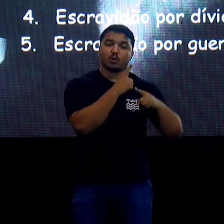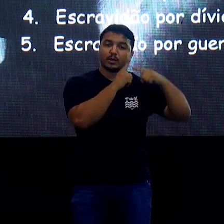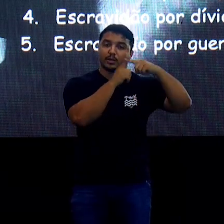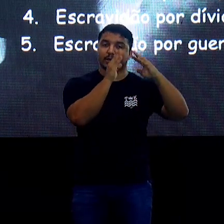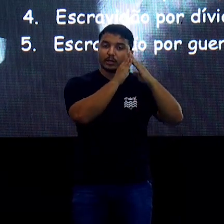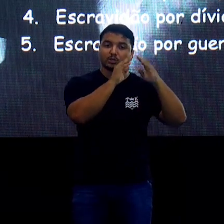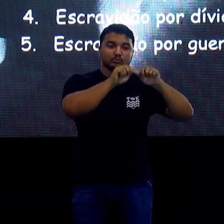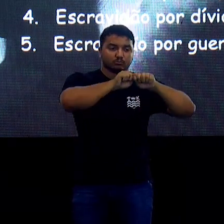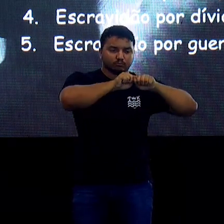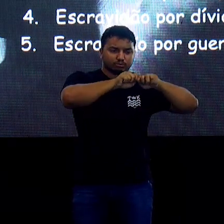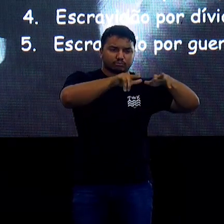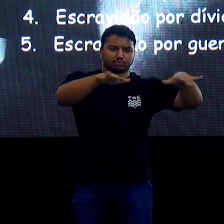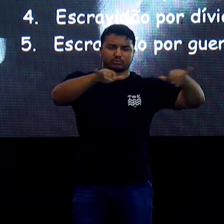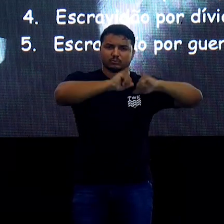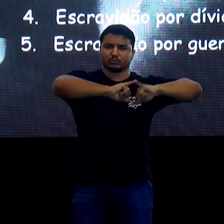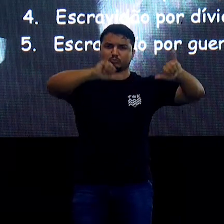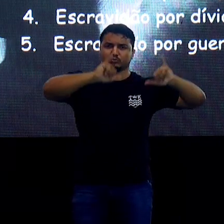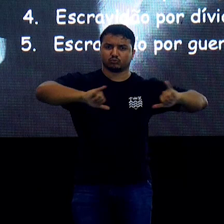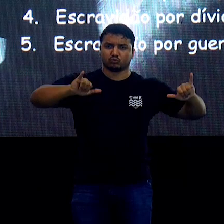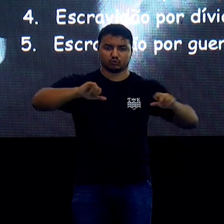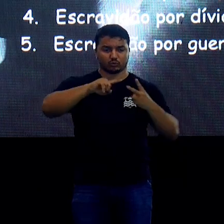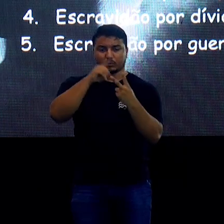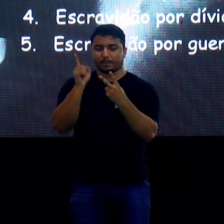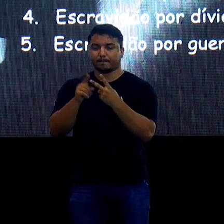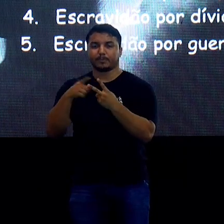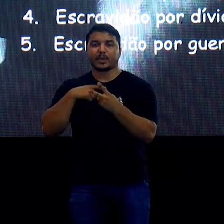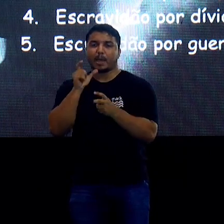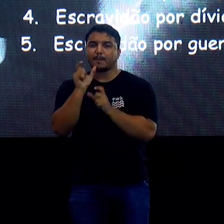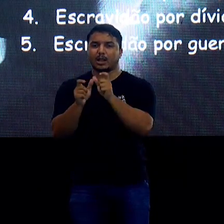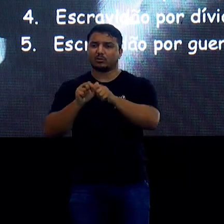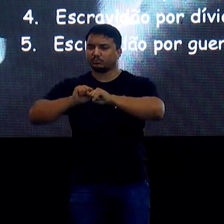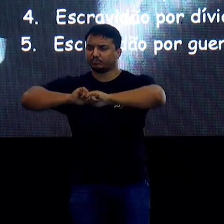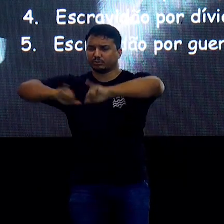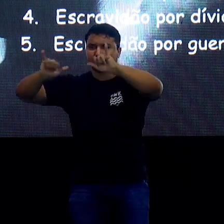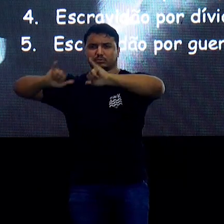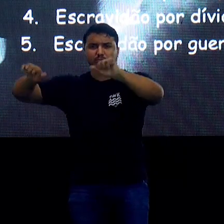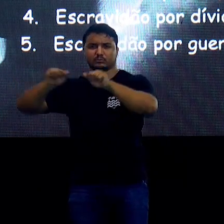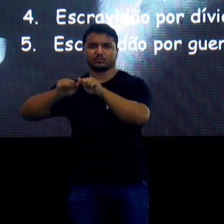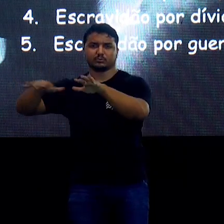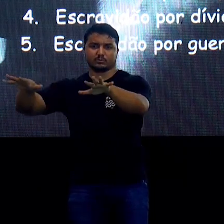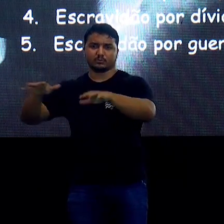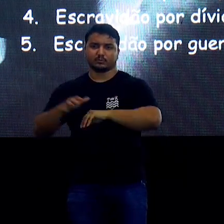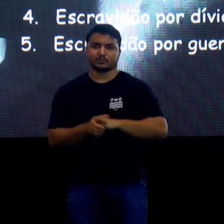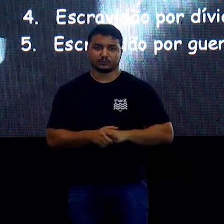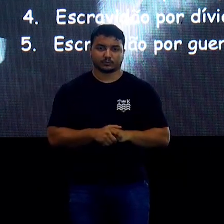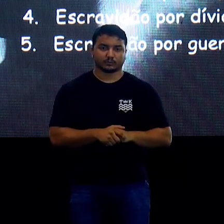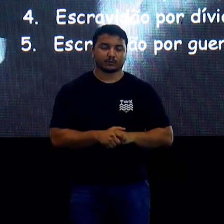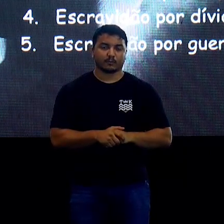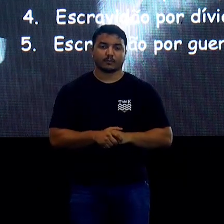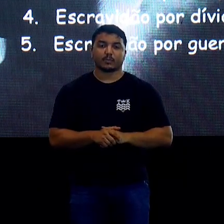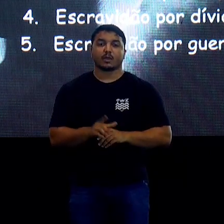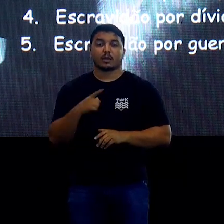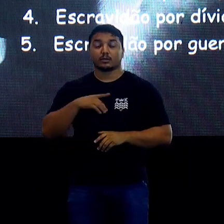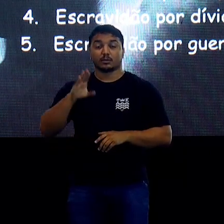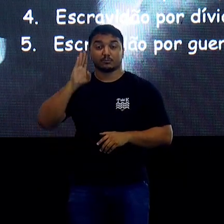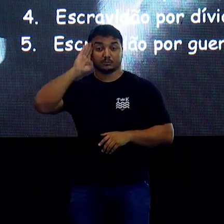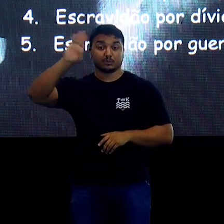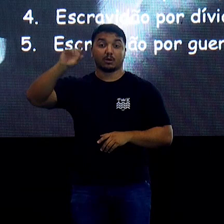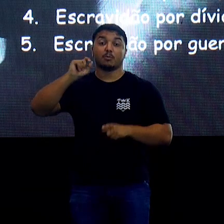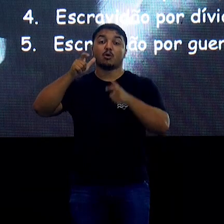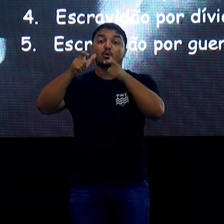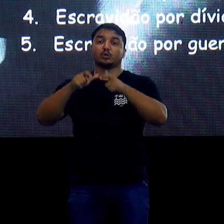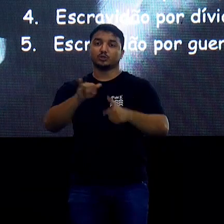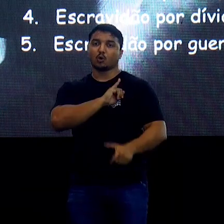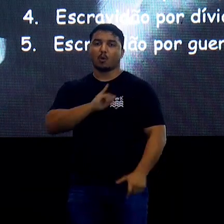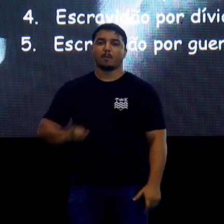e outro que difundiu a sua palavra. E aí o cristianismo cresceu. Vai crescer, inclusive, dentro do